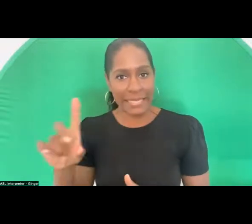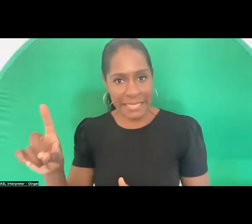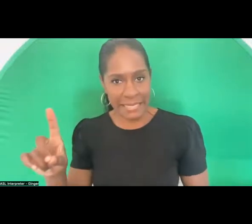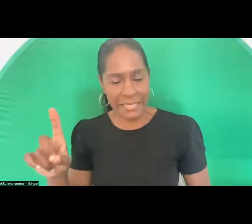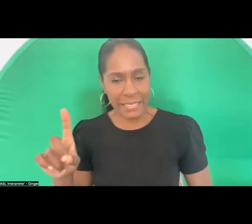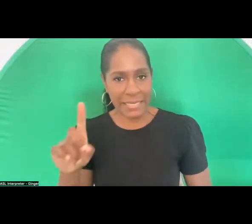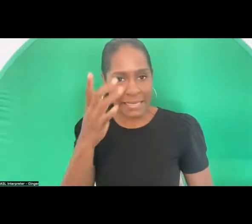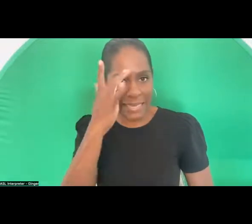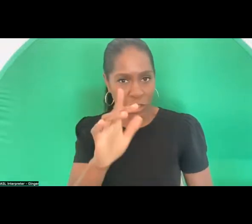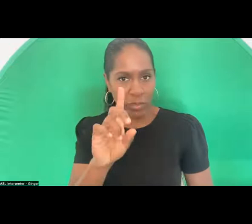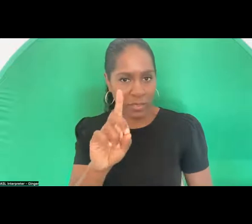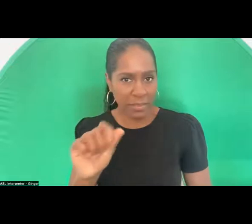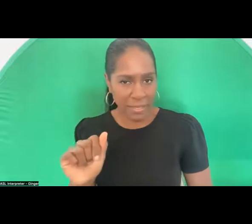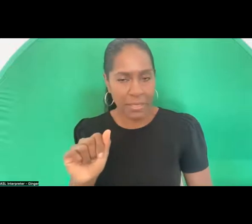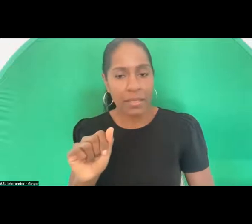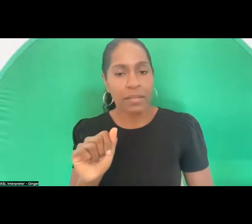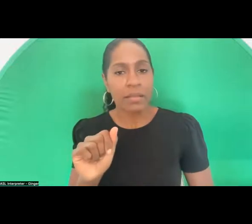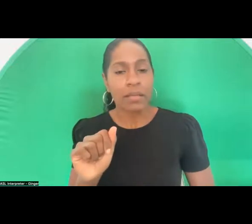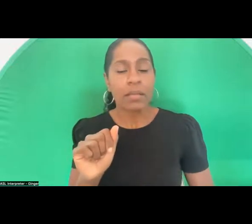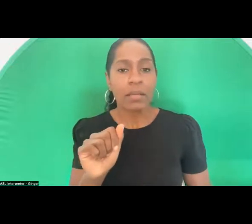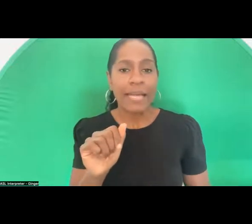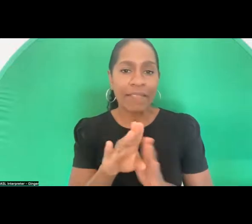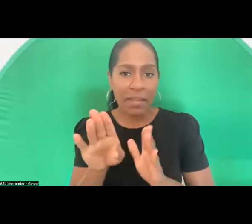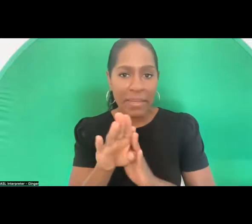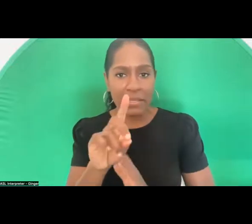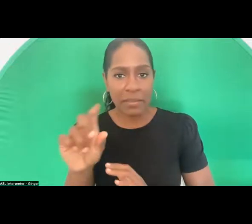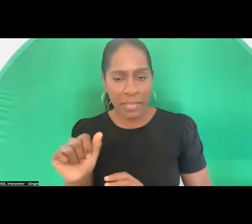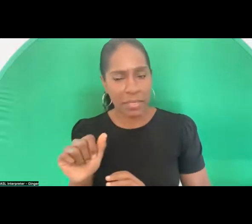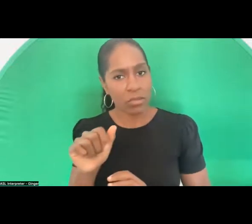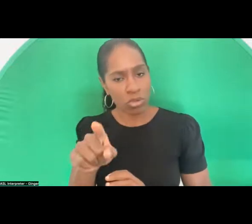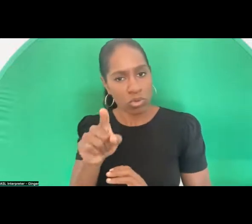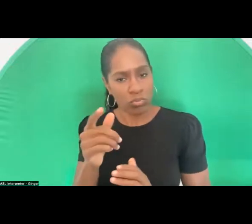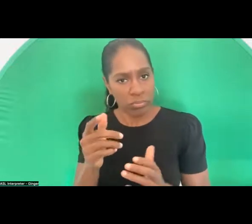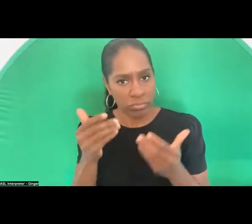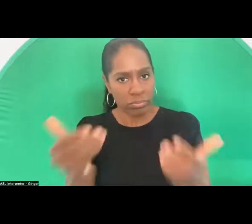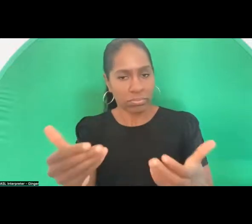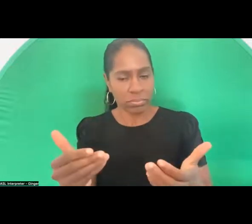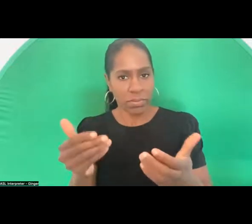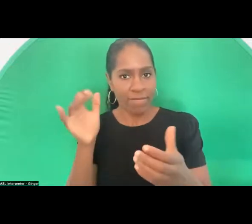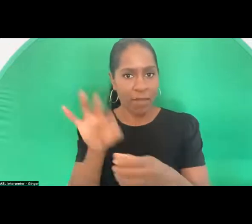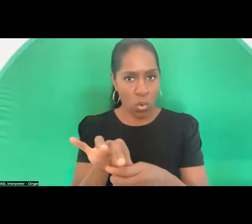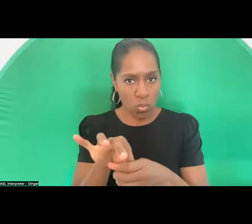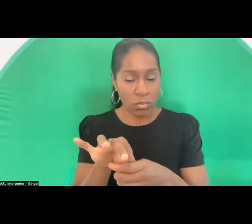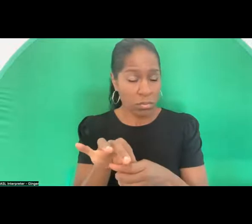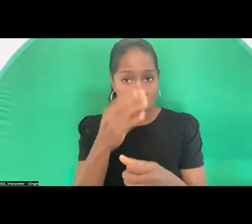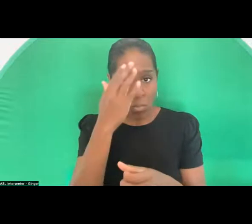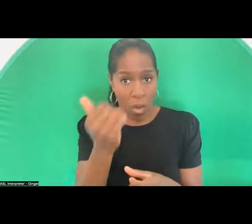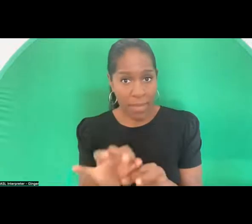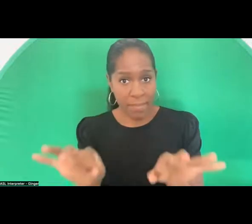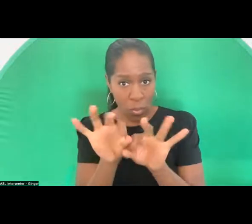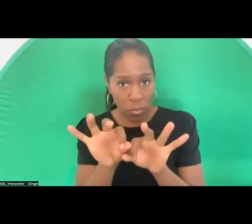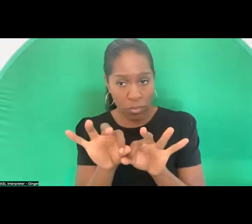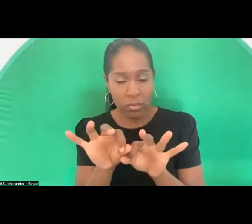el ejercicio de su derecho a votar porque es especialmente importante para las personas